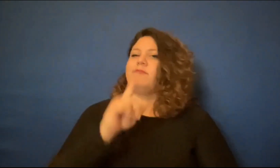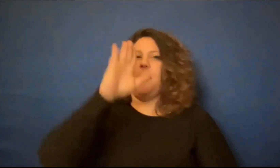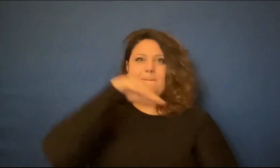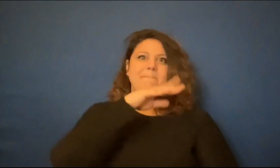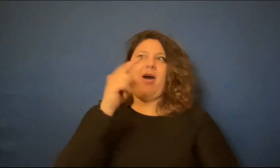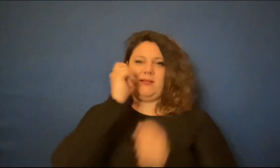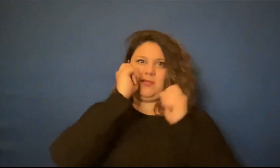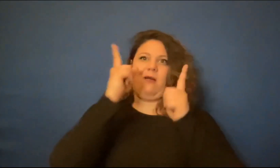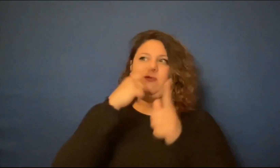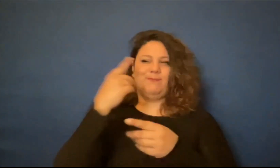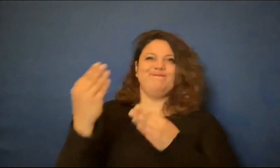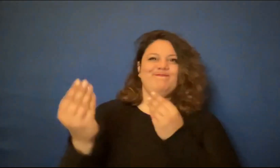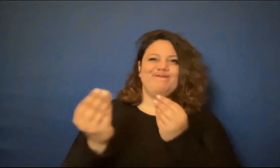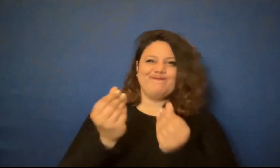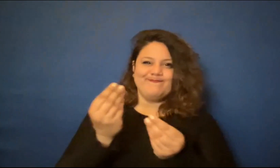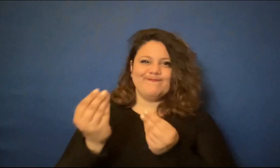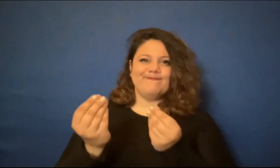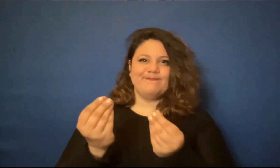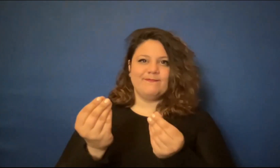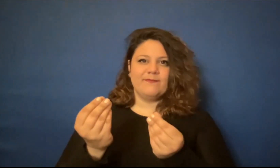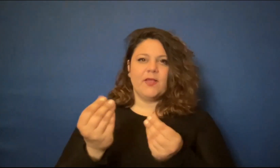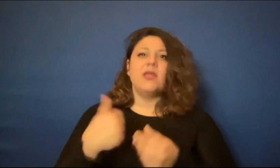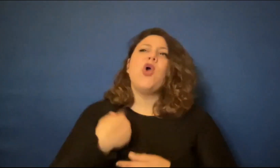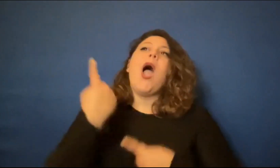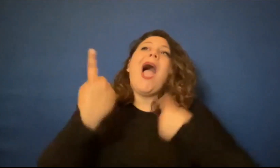yo no... Bueno, empecé yo a contar algunas